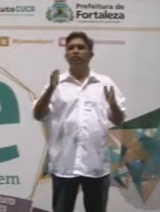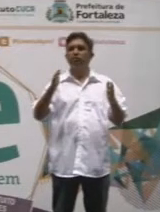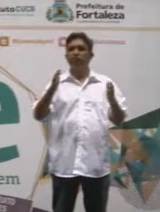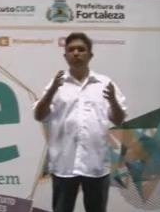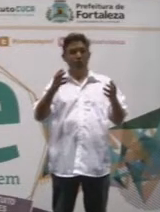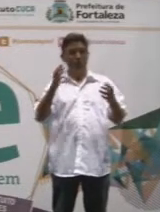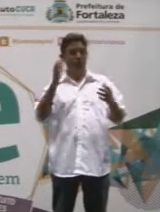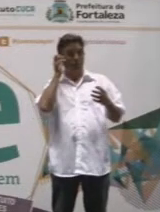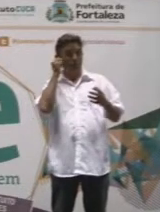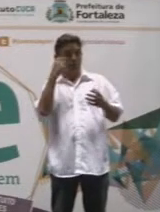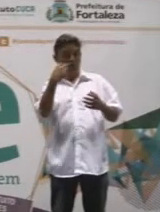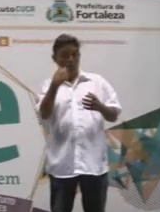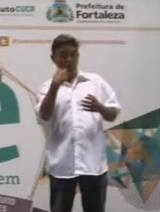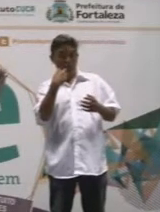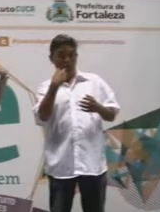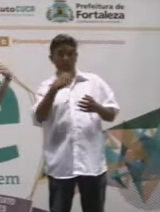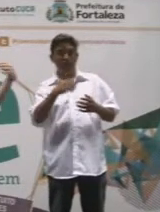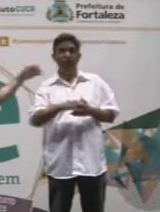me. Olha para mim.